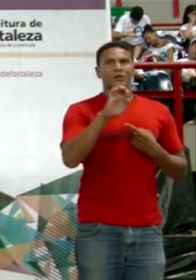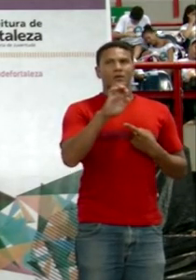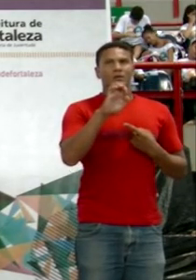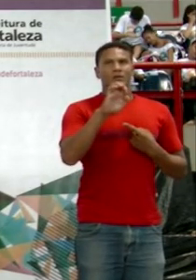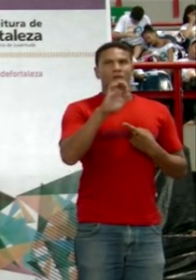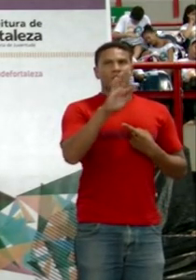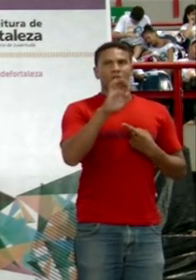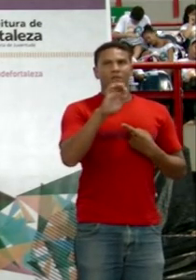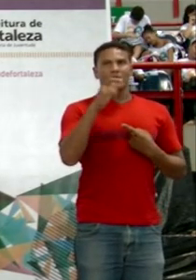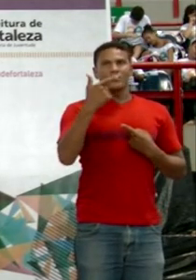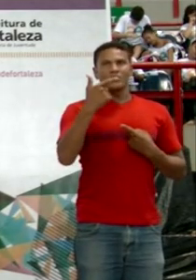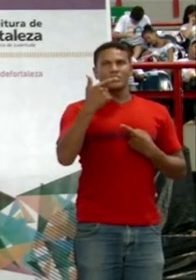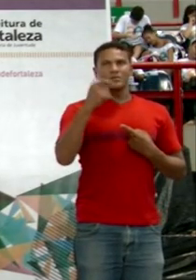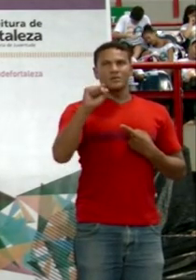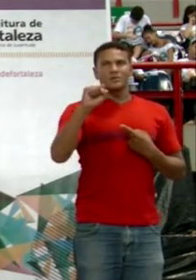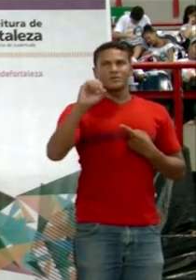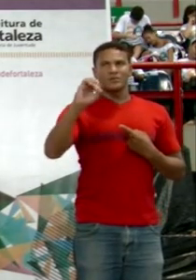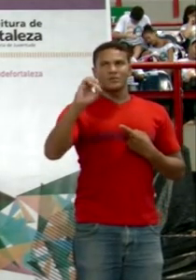Fe2SO4 e o